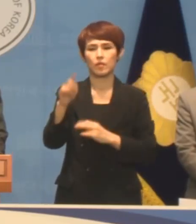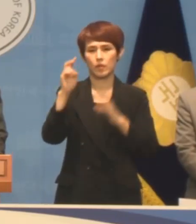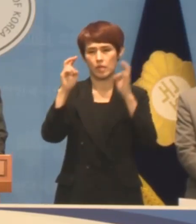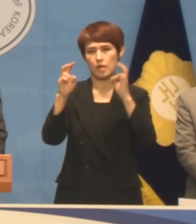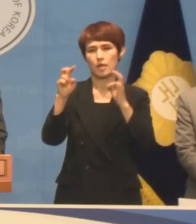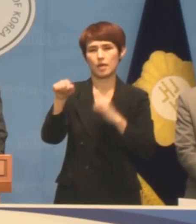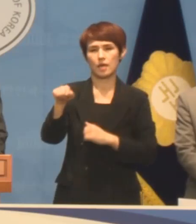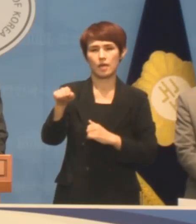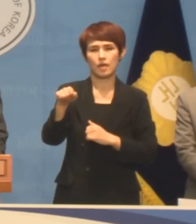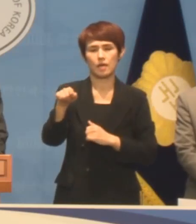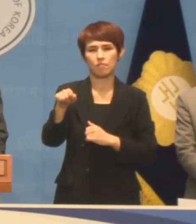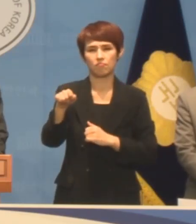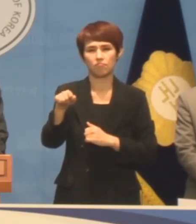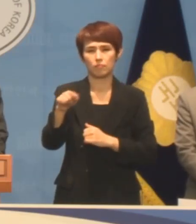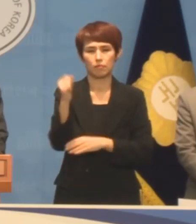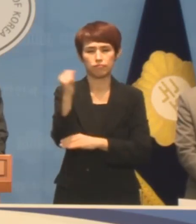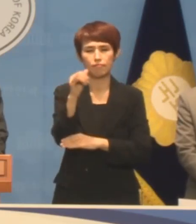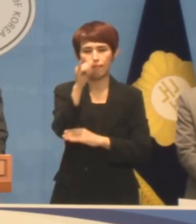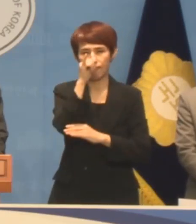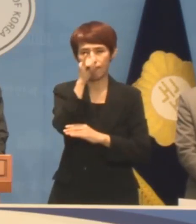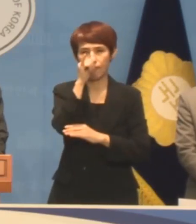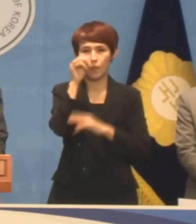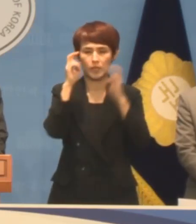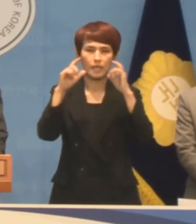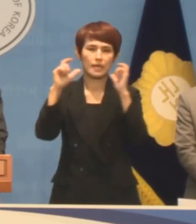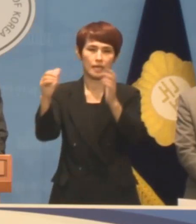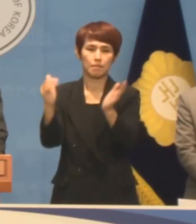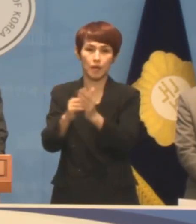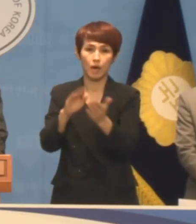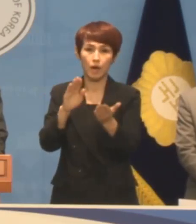부실금융기관으로 지정된 후 대주주 자격이 없는